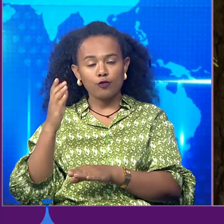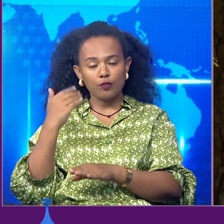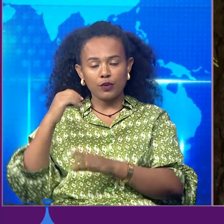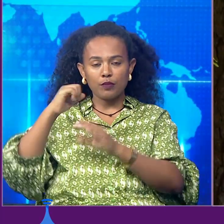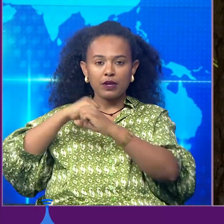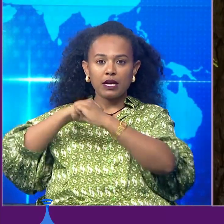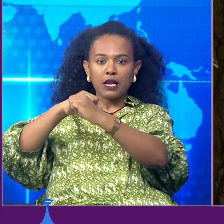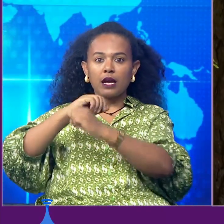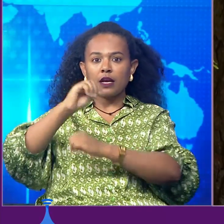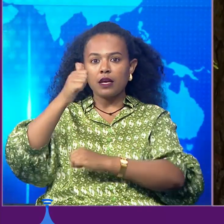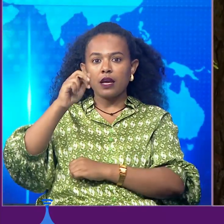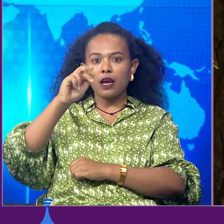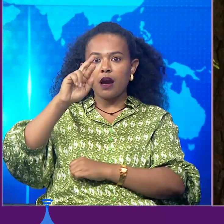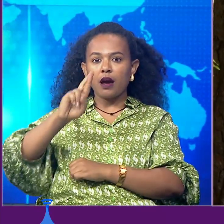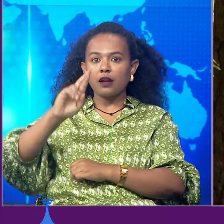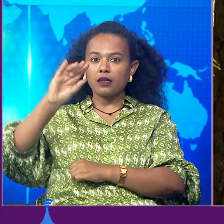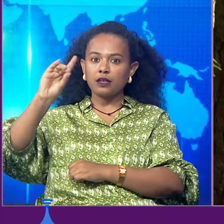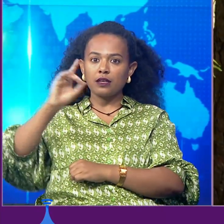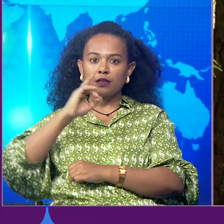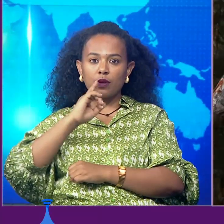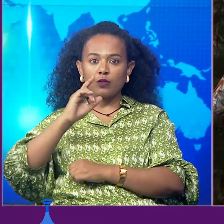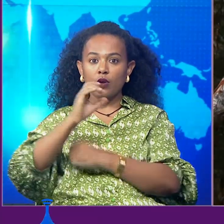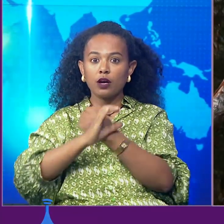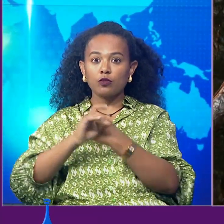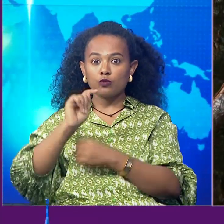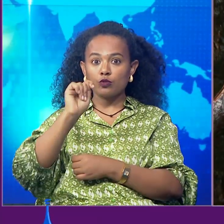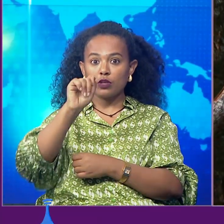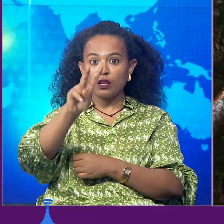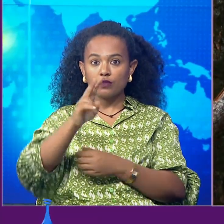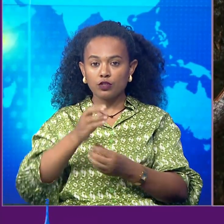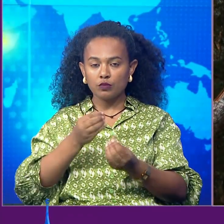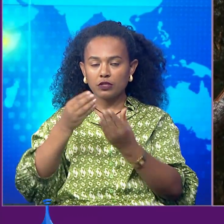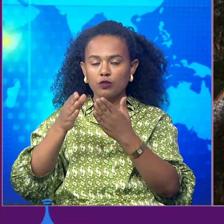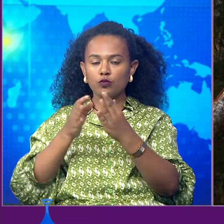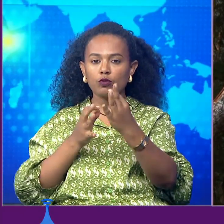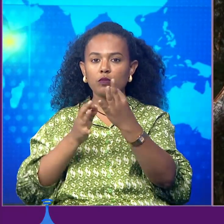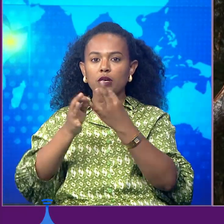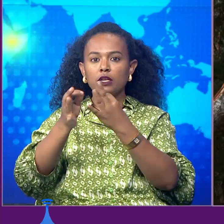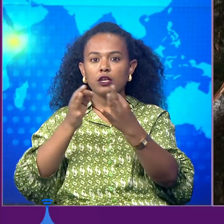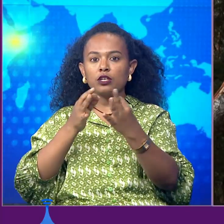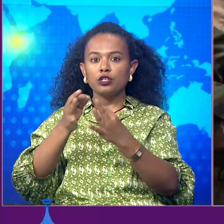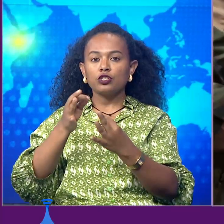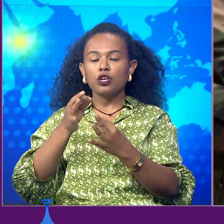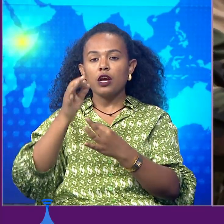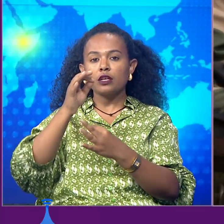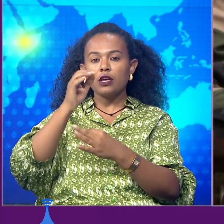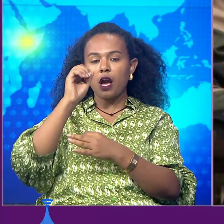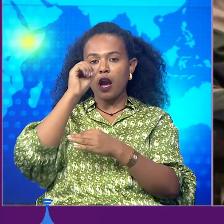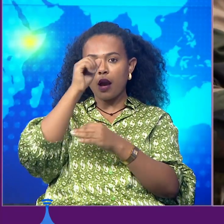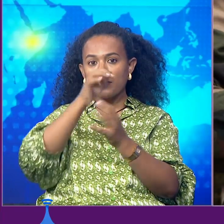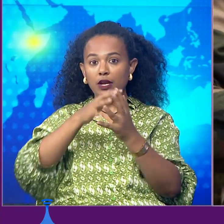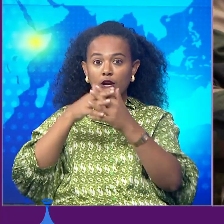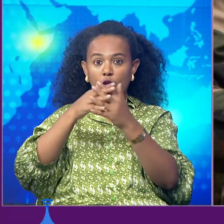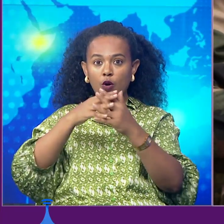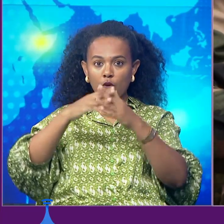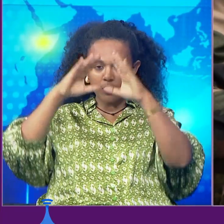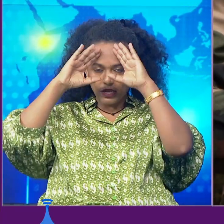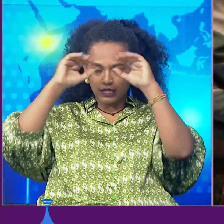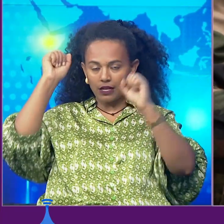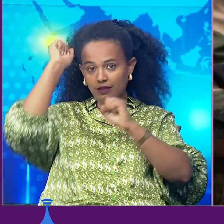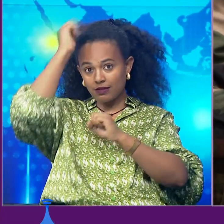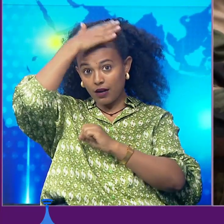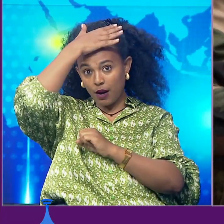መከላከያው ኤአርዲ በተባለው የአገሪቱ ቴሌቪዥን በሰጡት መግለጫ ኪየቭ የአሜሪካው ፕሬዝደንት ዶናልድ ትራምፕ